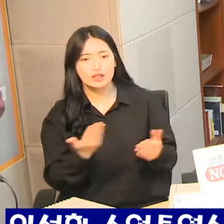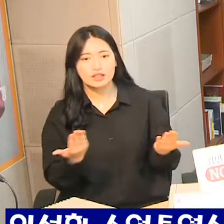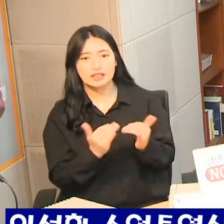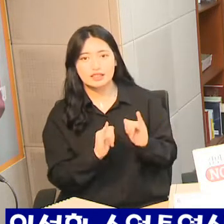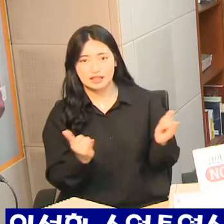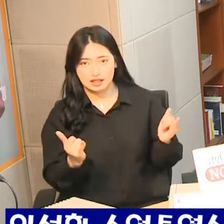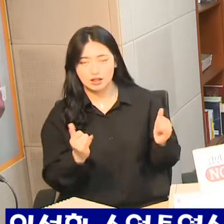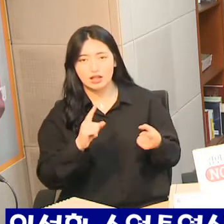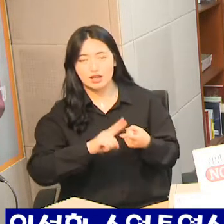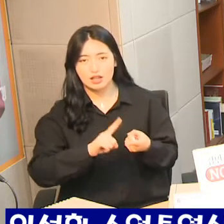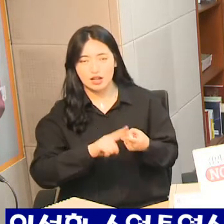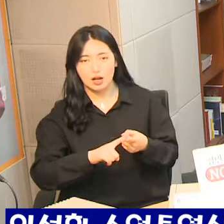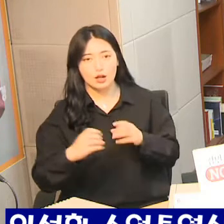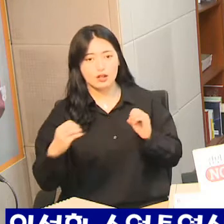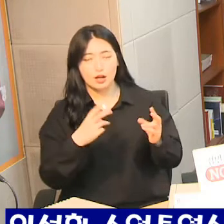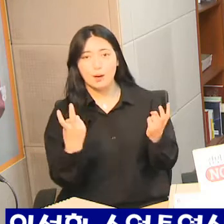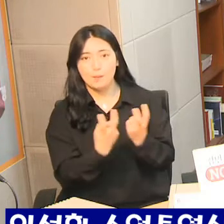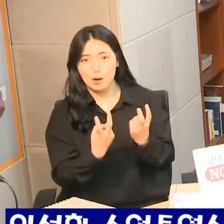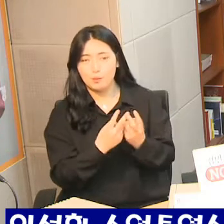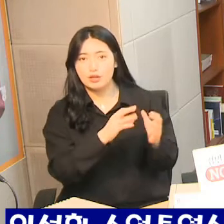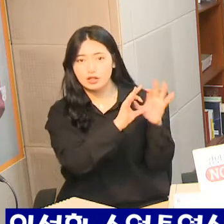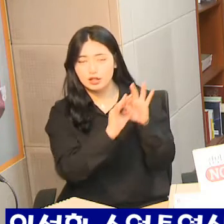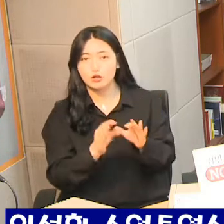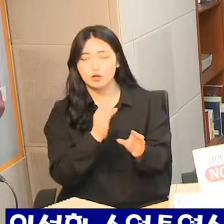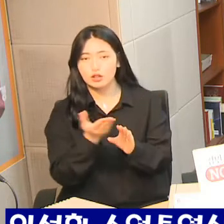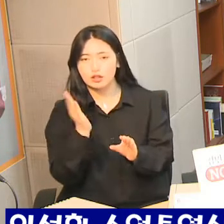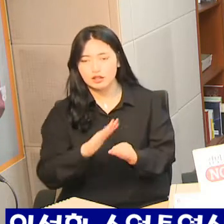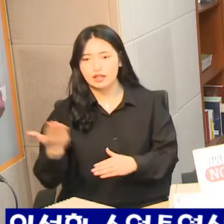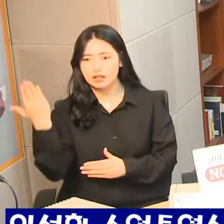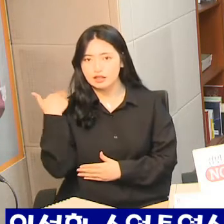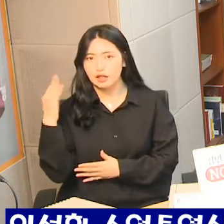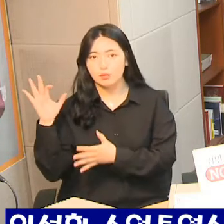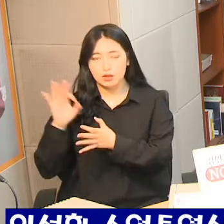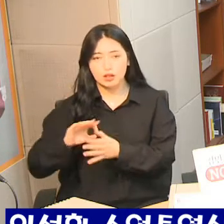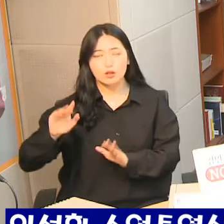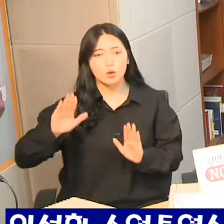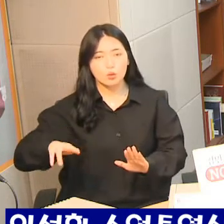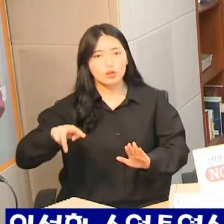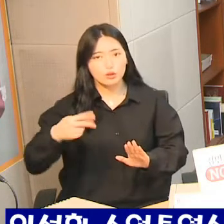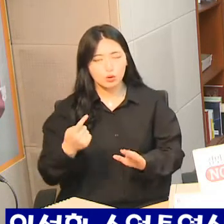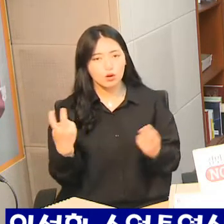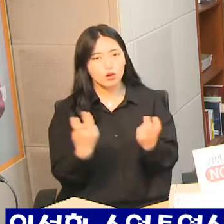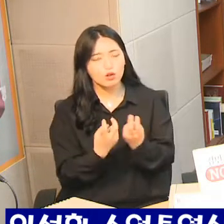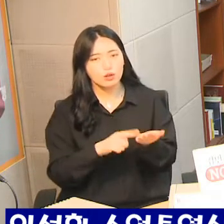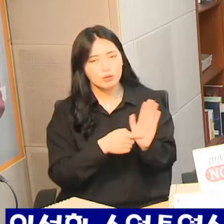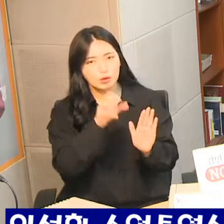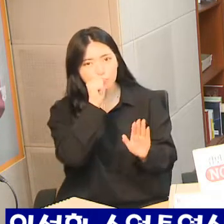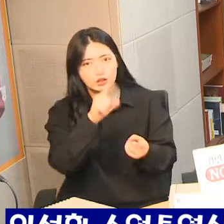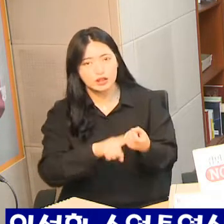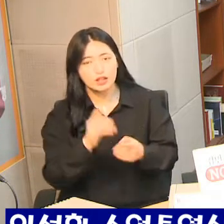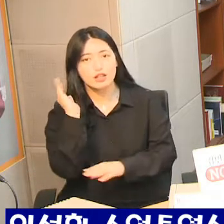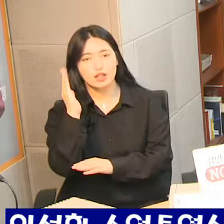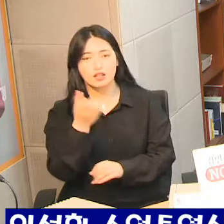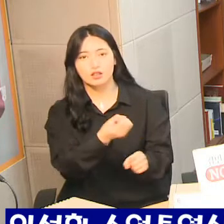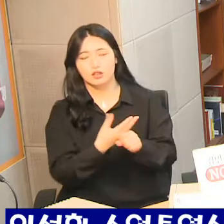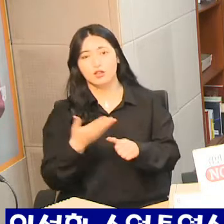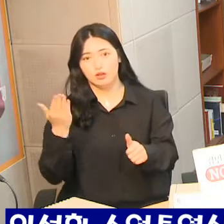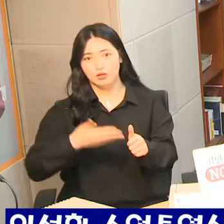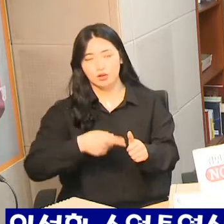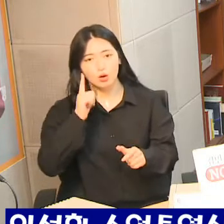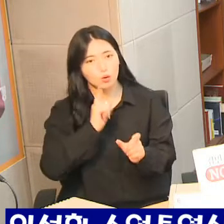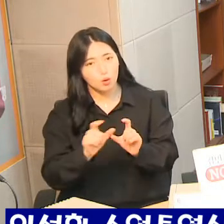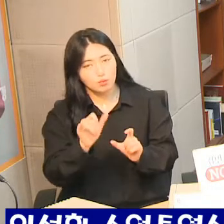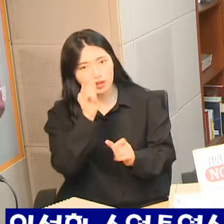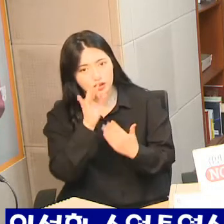이어가고 있잖아요. 지난 시간에 이어서. 그러면 어떻게 좀 발표해야 하는지 이런 거 좀 이야기들 전해주시면 여러분의 고민도